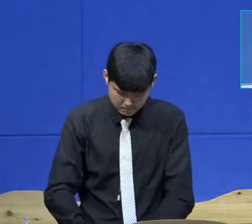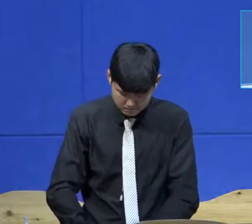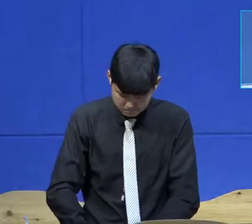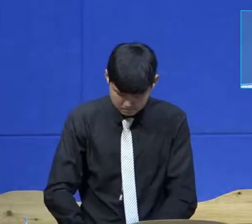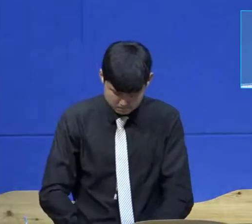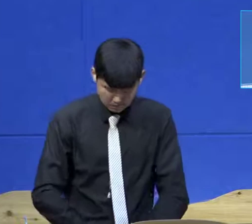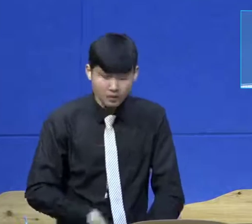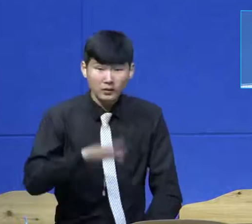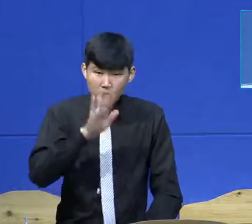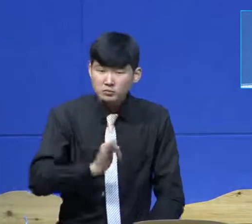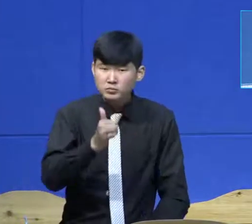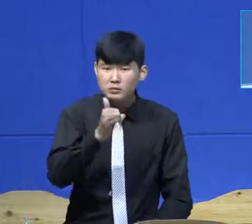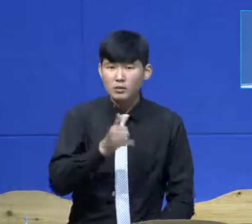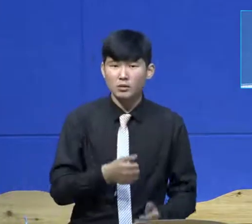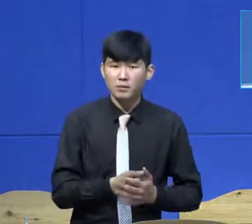Тийм учраас